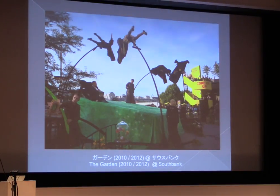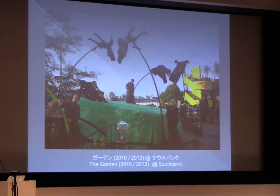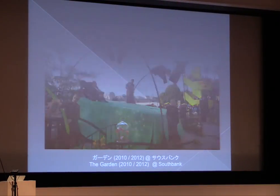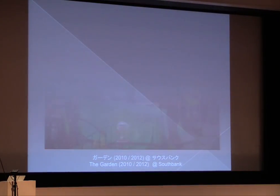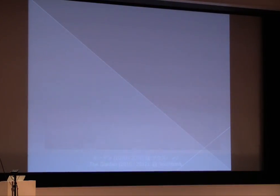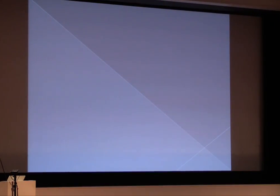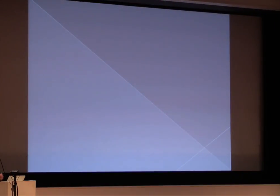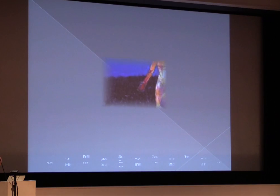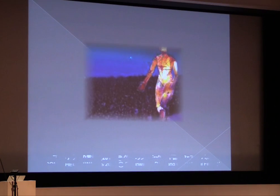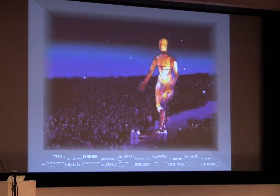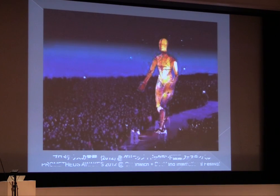をいたしました。